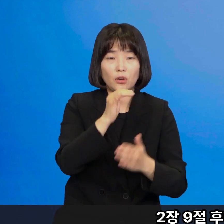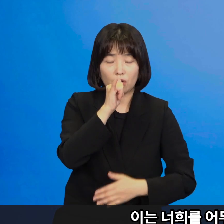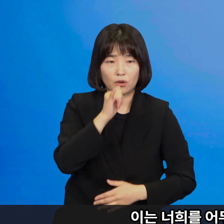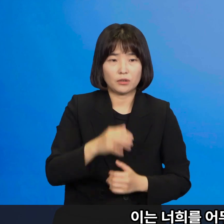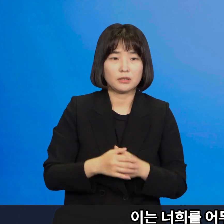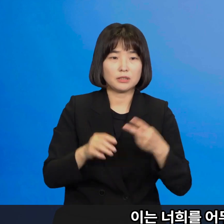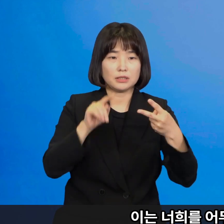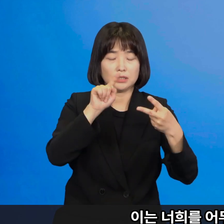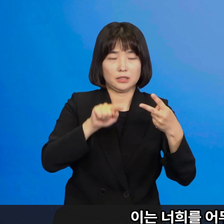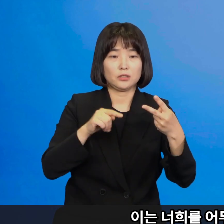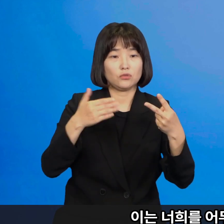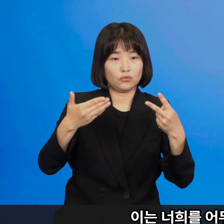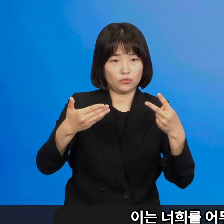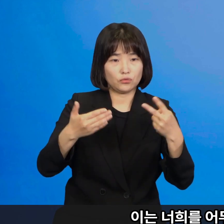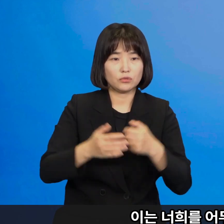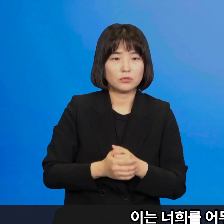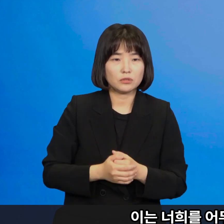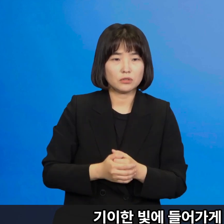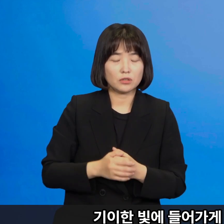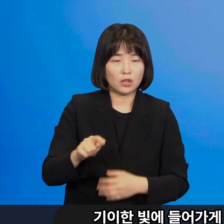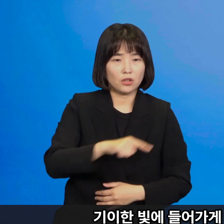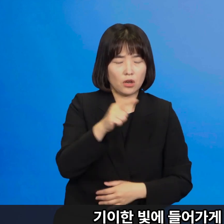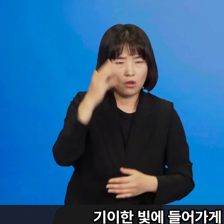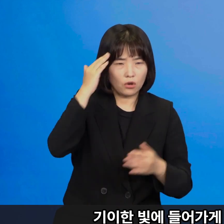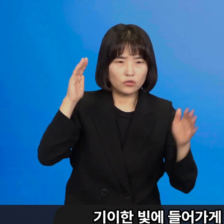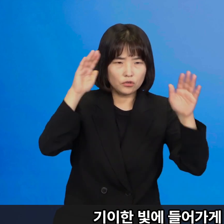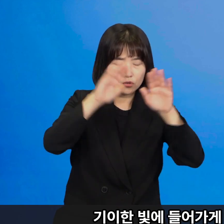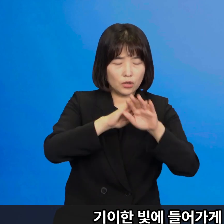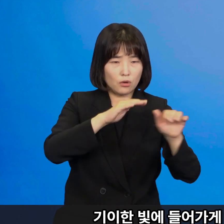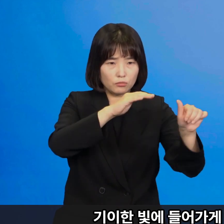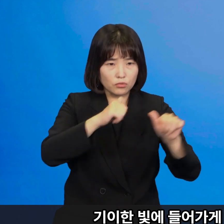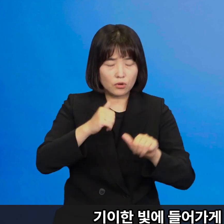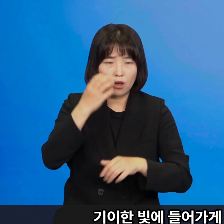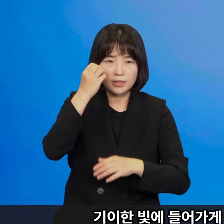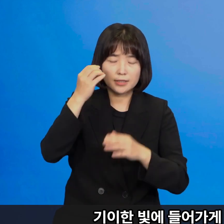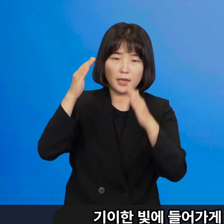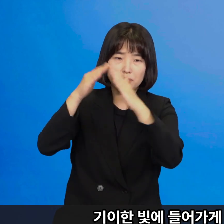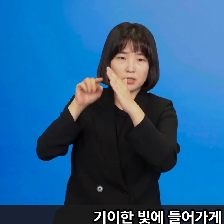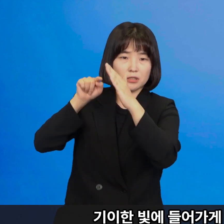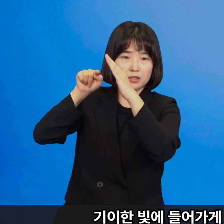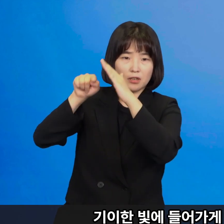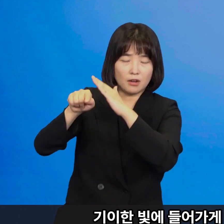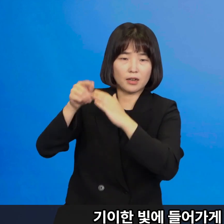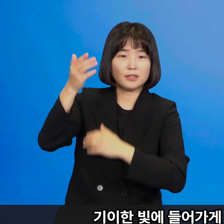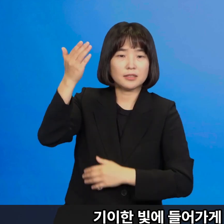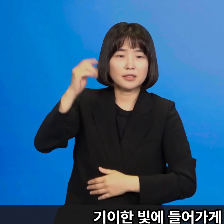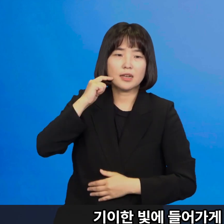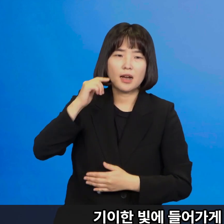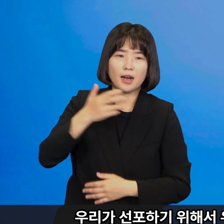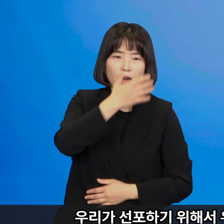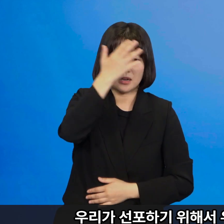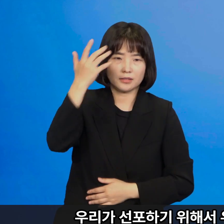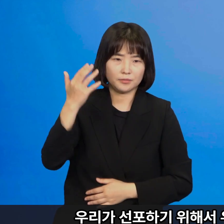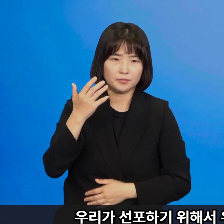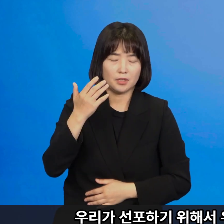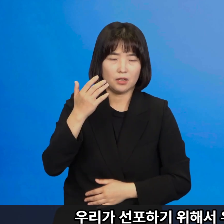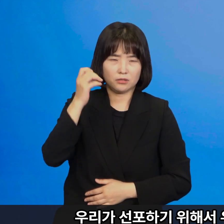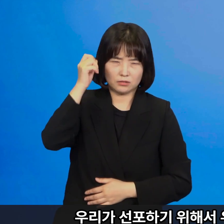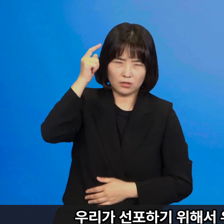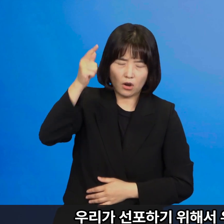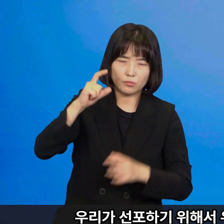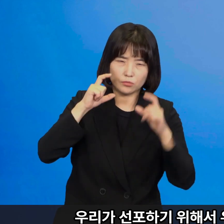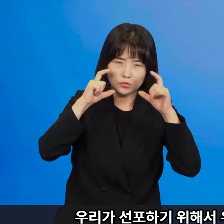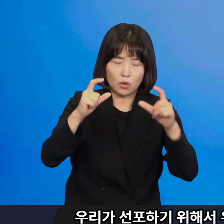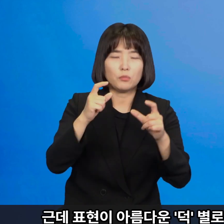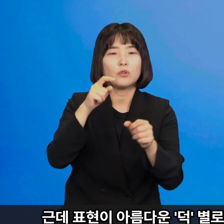보시면 이는 너희를 어두운 데서 불러내어 기이한 빛에 들어가게 하신 이의 아름다운 덕을 우리가 선포하기 위해서